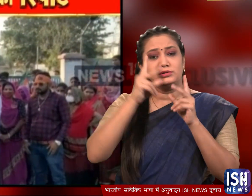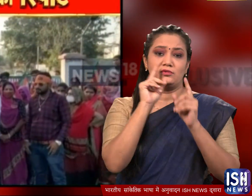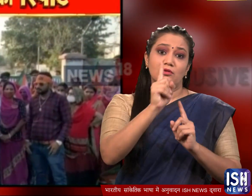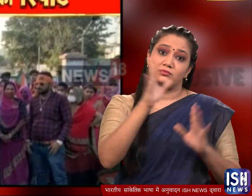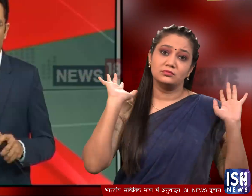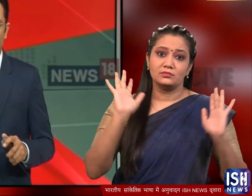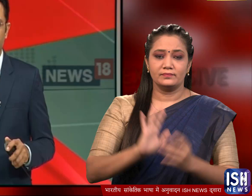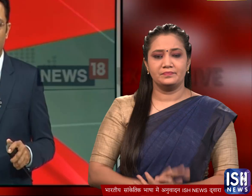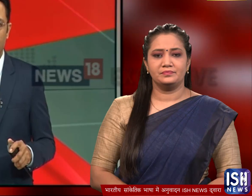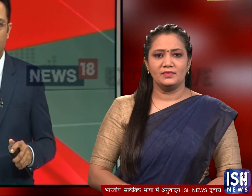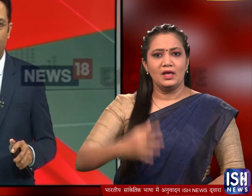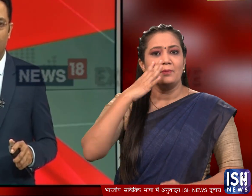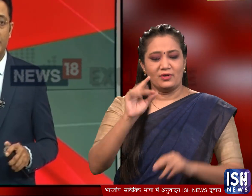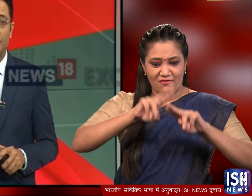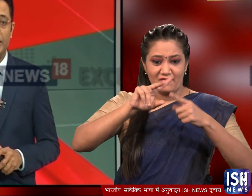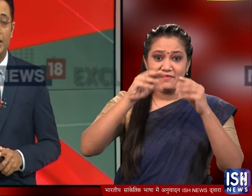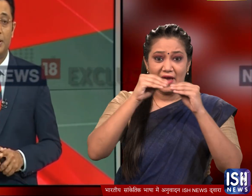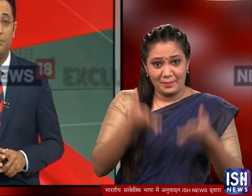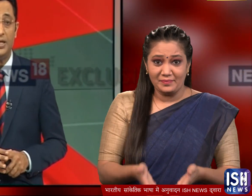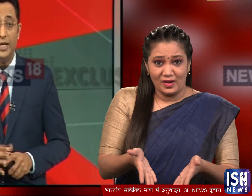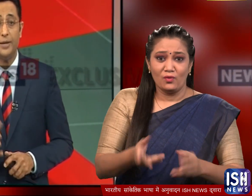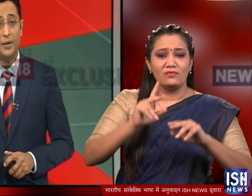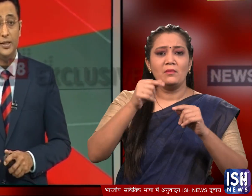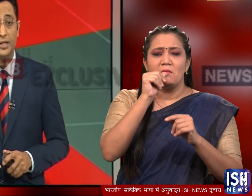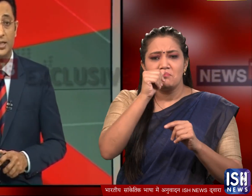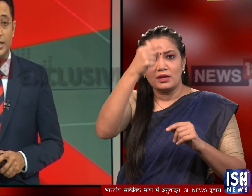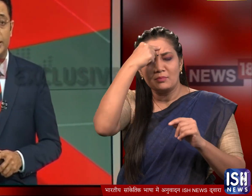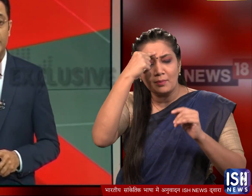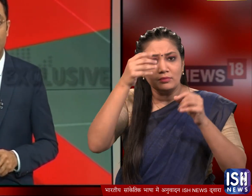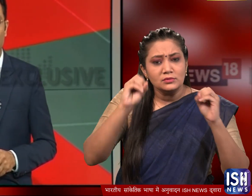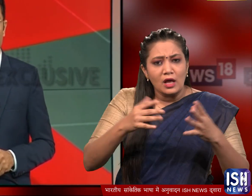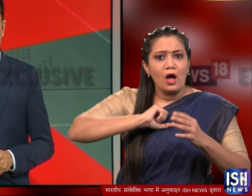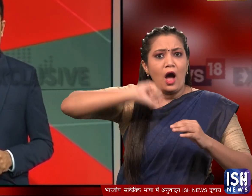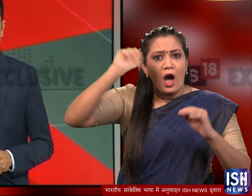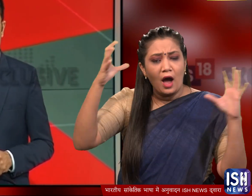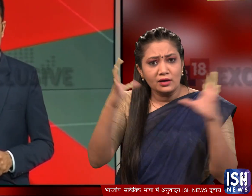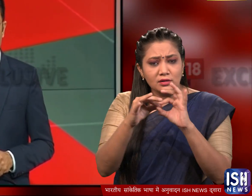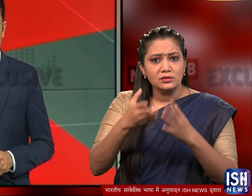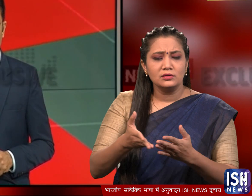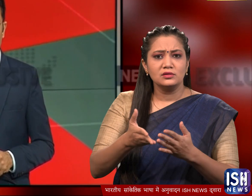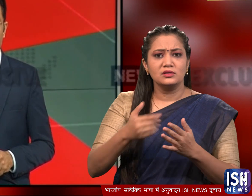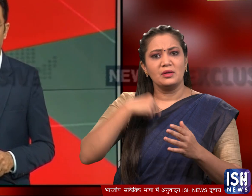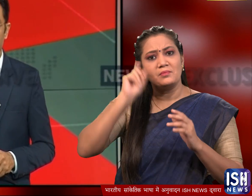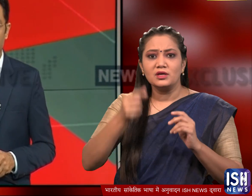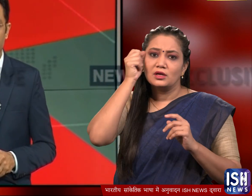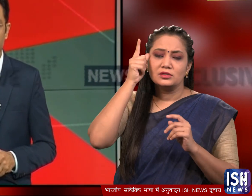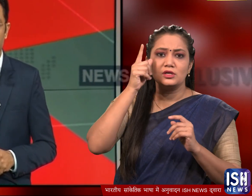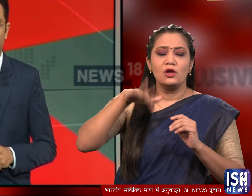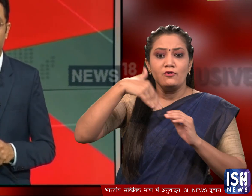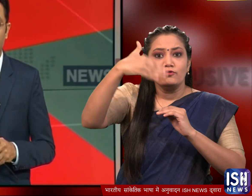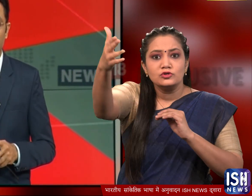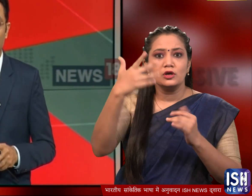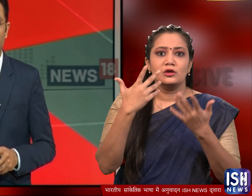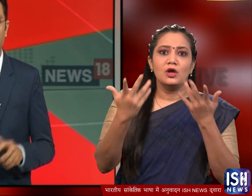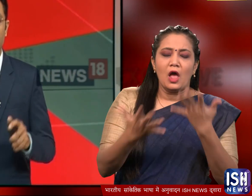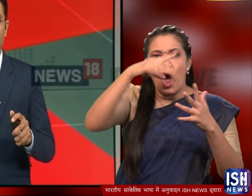भी दी। सौभाग्य की बात यह कि फरवरी के महीने में पीने के पानी का संकट अगर आंदोलन की वजह बन जाए तो हमको समझ जाना चाहिए कि